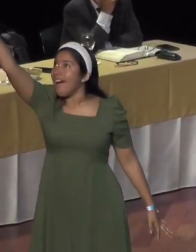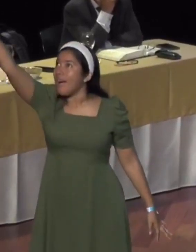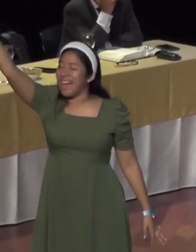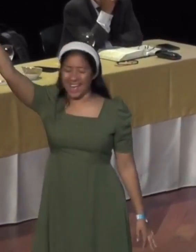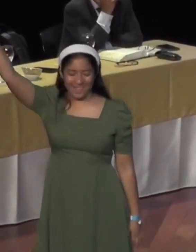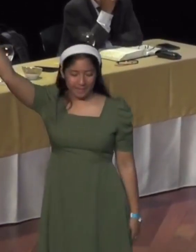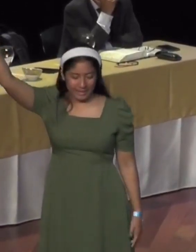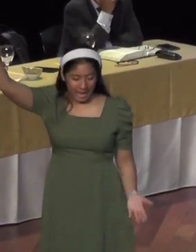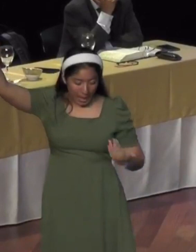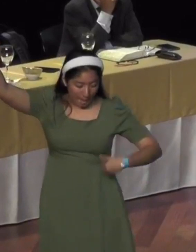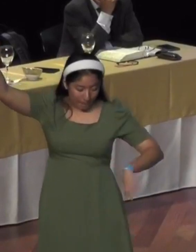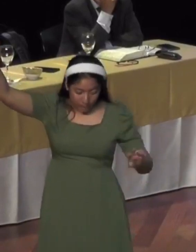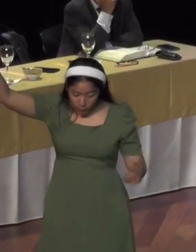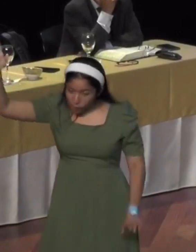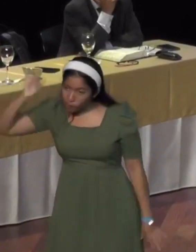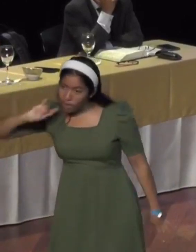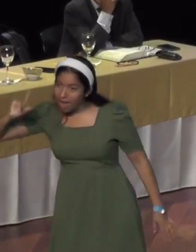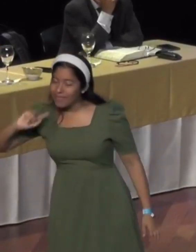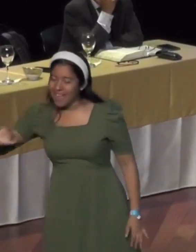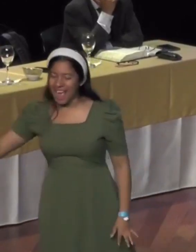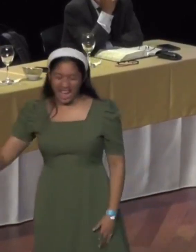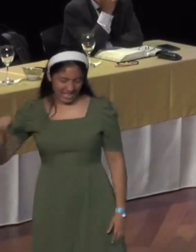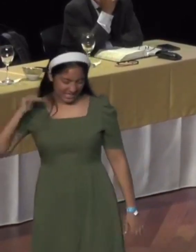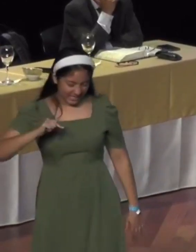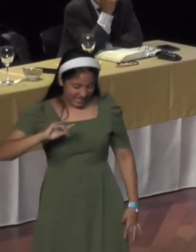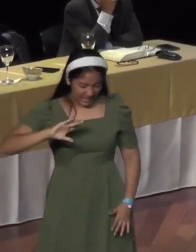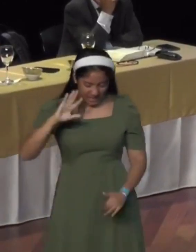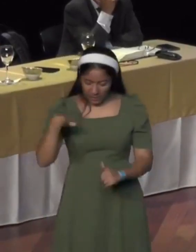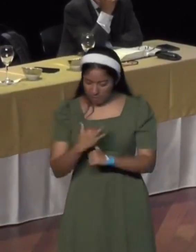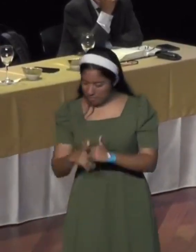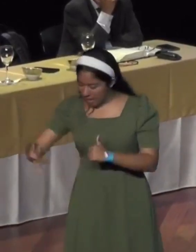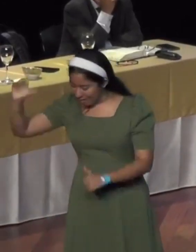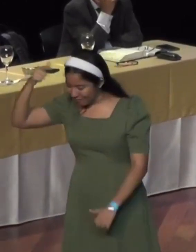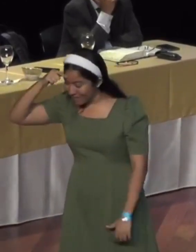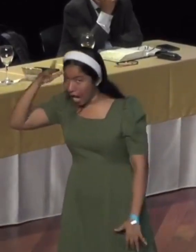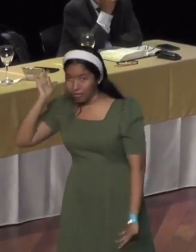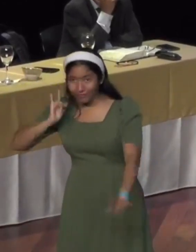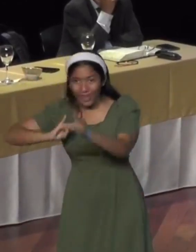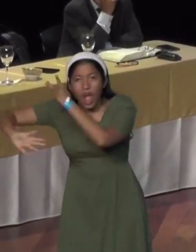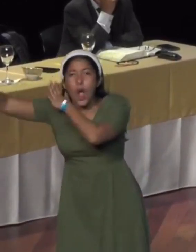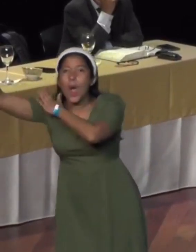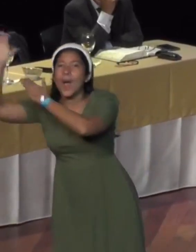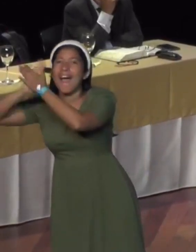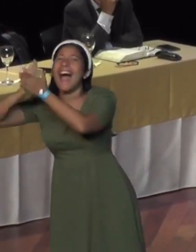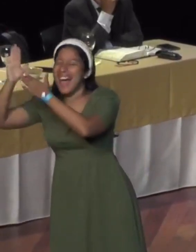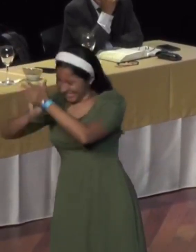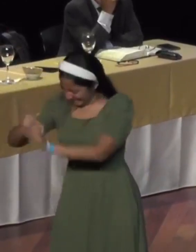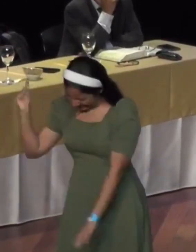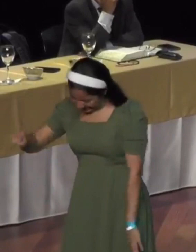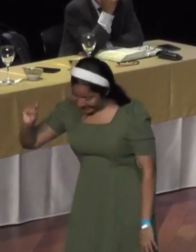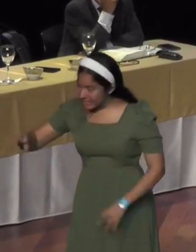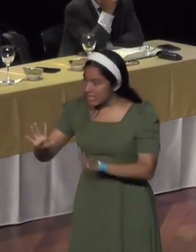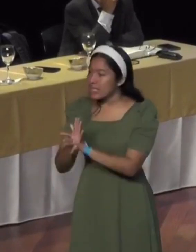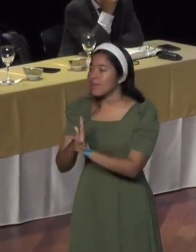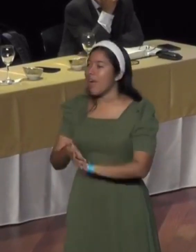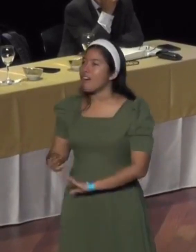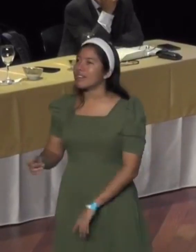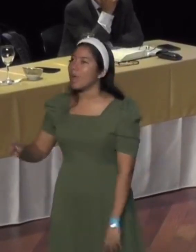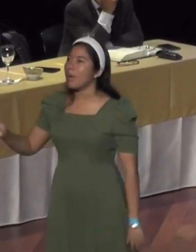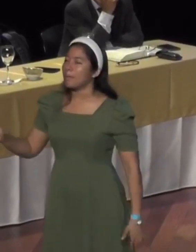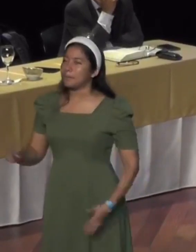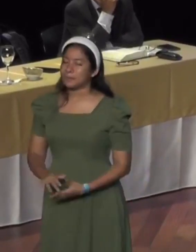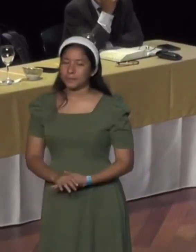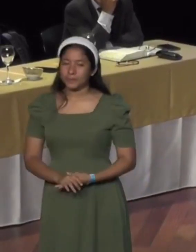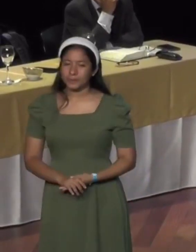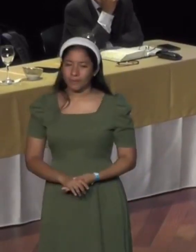oyen la voz de Goliat. Había un David que escuchaba el espectro de una voz que dijo, necesito a alguien que tumbe este gigante.